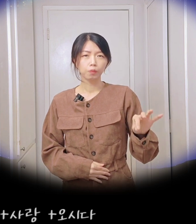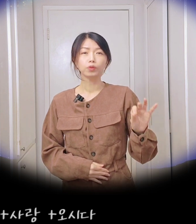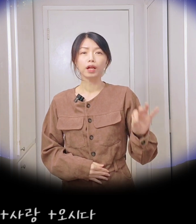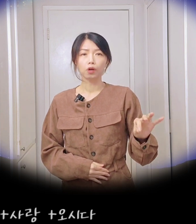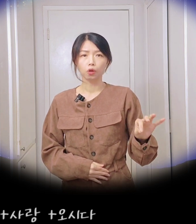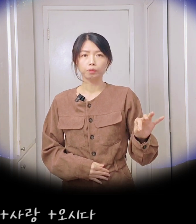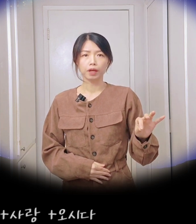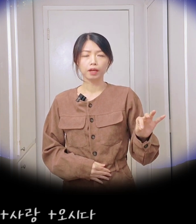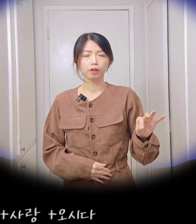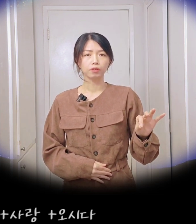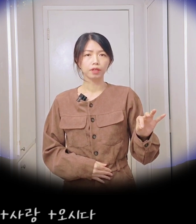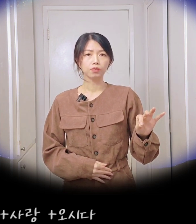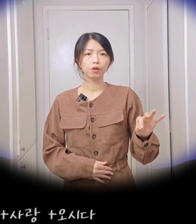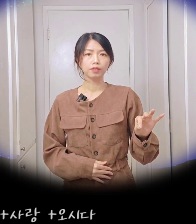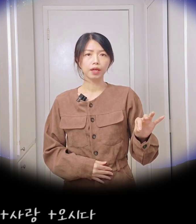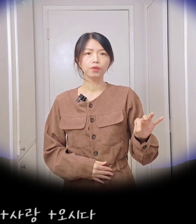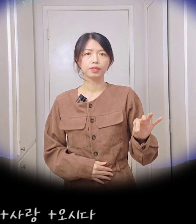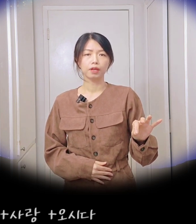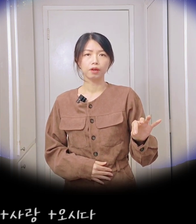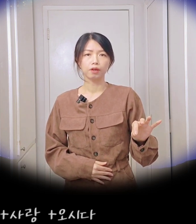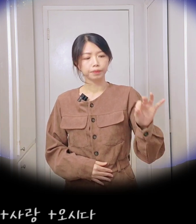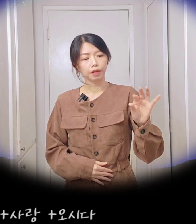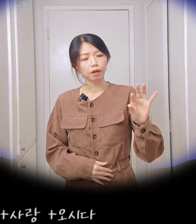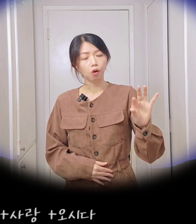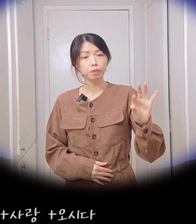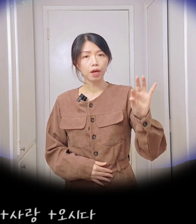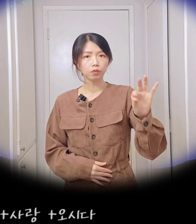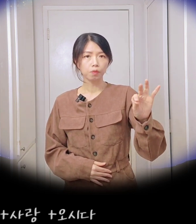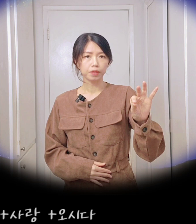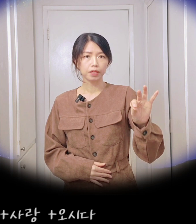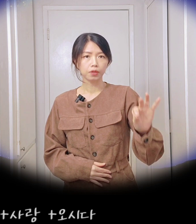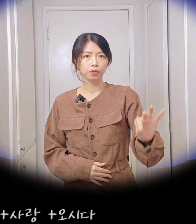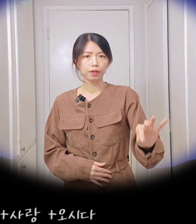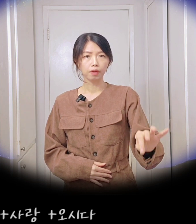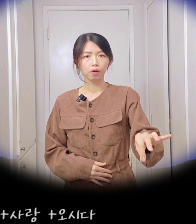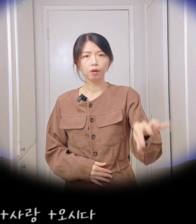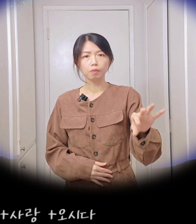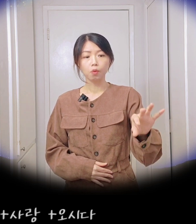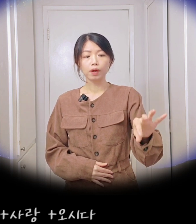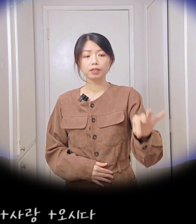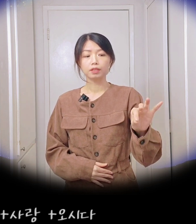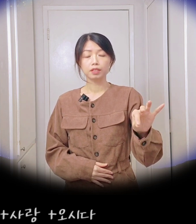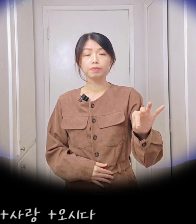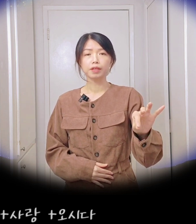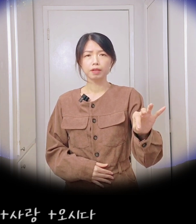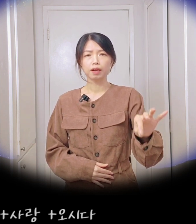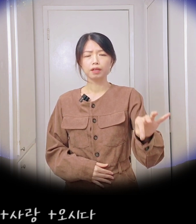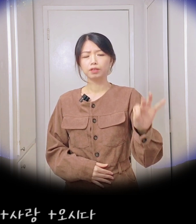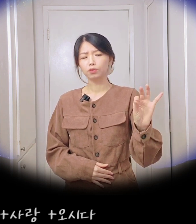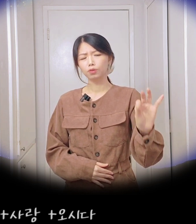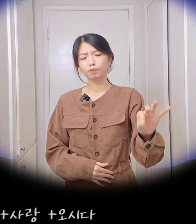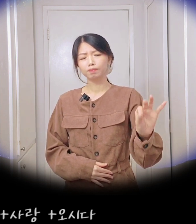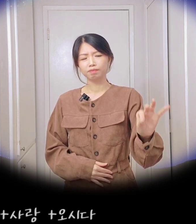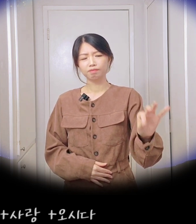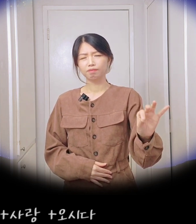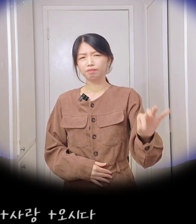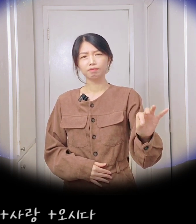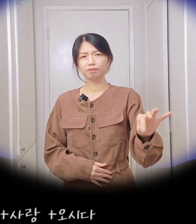하찮다, 보잘것없다 이런 뜻의 수어를 사용했어요. 엄지하고 검지를 이용해서 뭔가 짚는다고